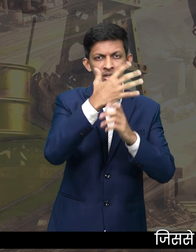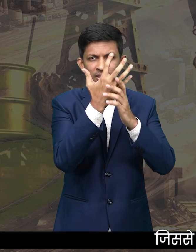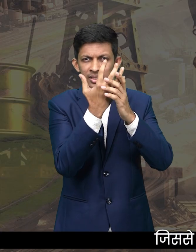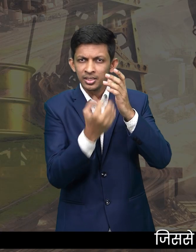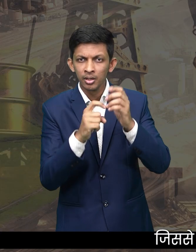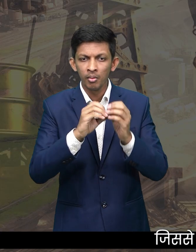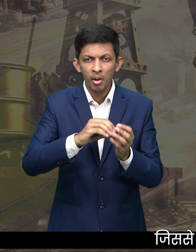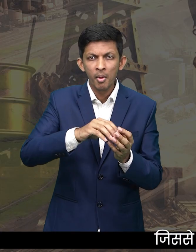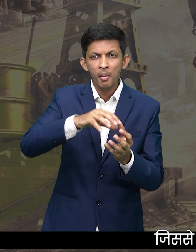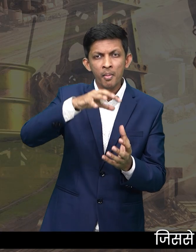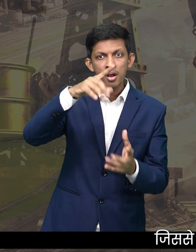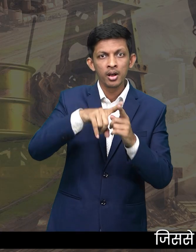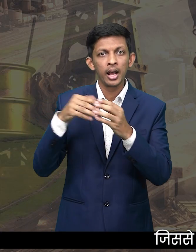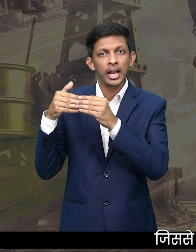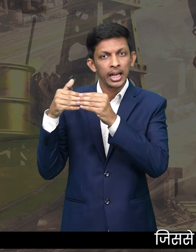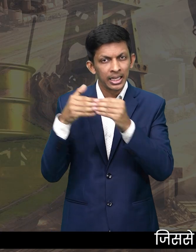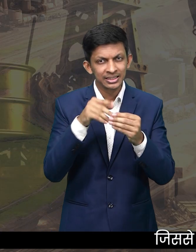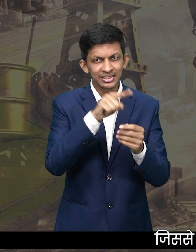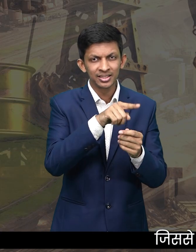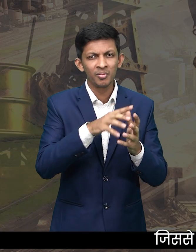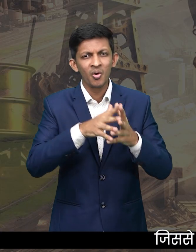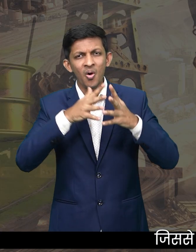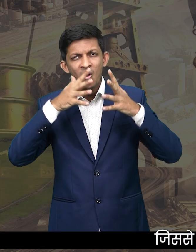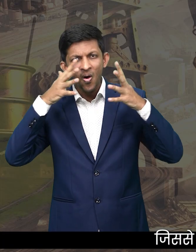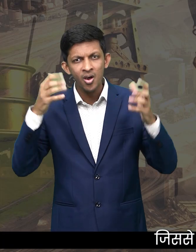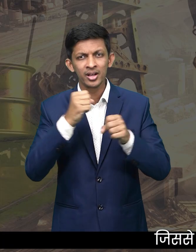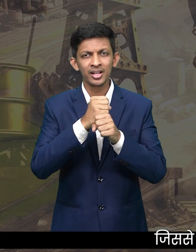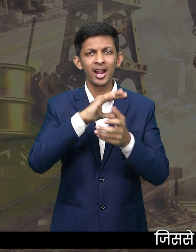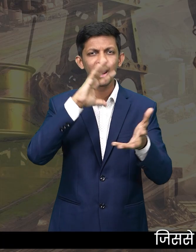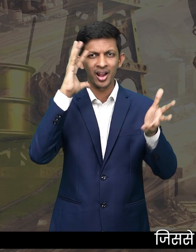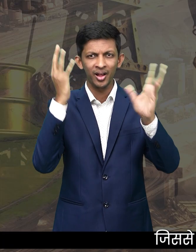जाएगी, जिससे तीव्र विश्वव्यापी तापक्रम हो सकती है।